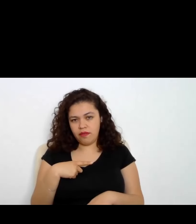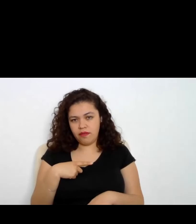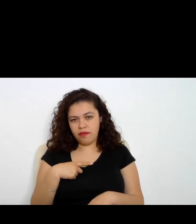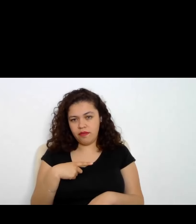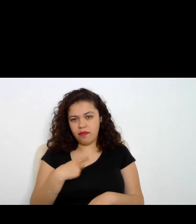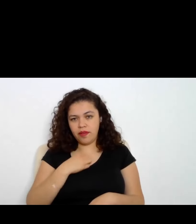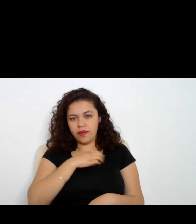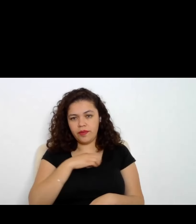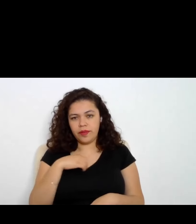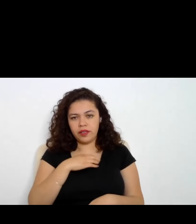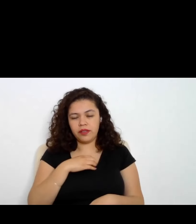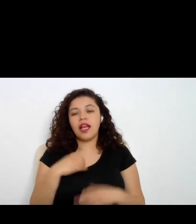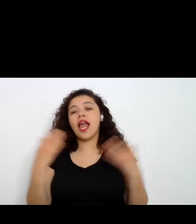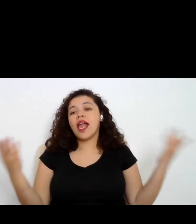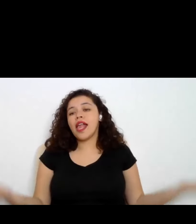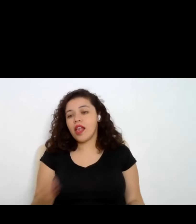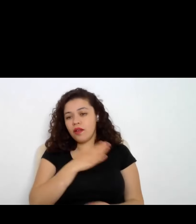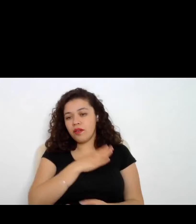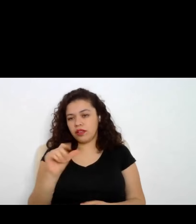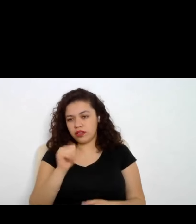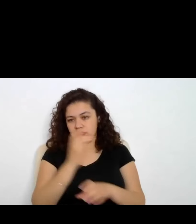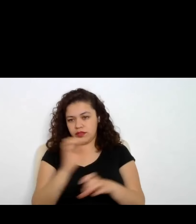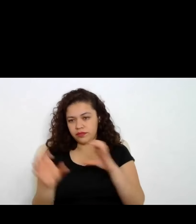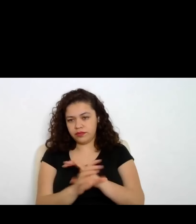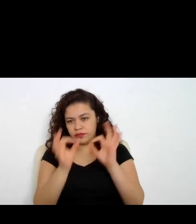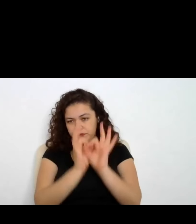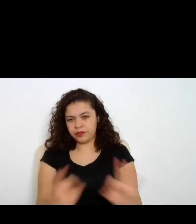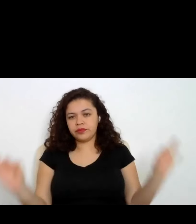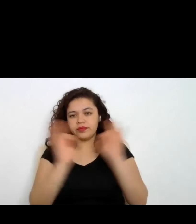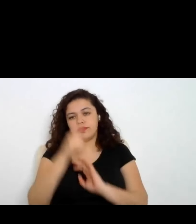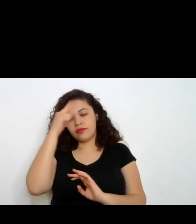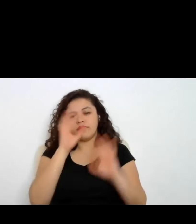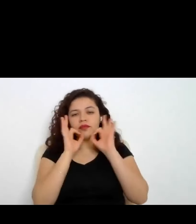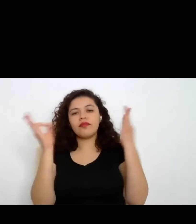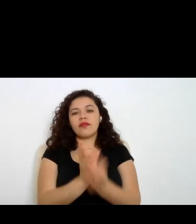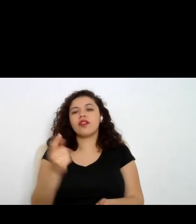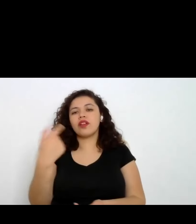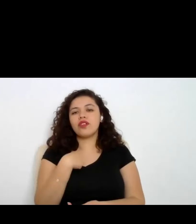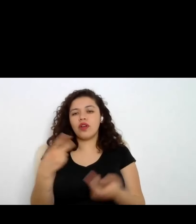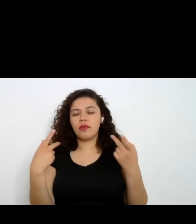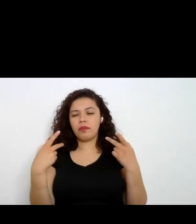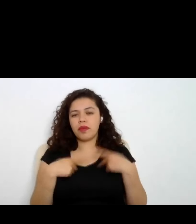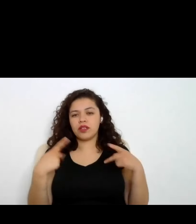Y bueno, también otra cosa importante es de qué manera tengo que obtener el